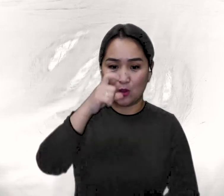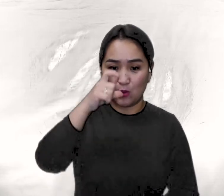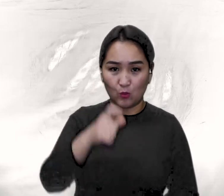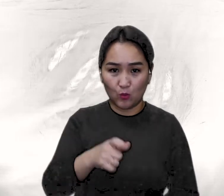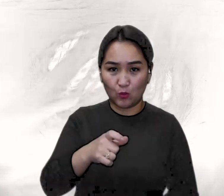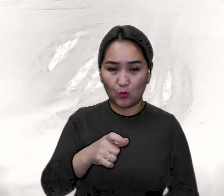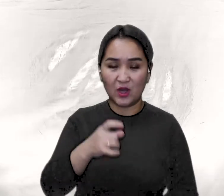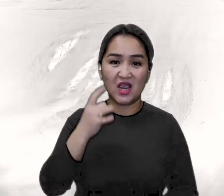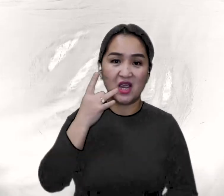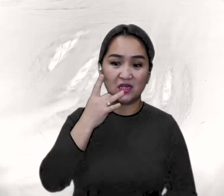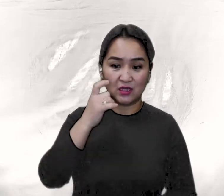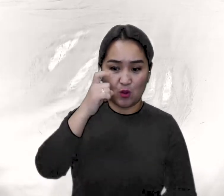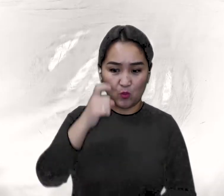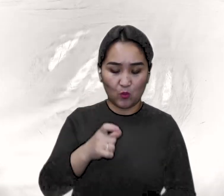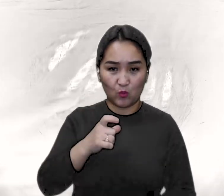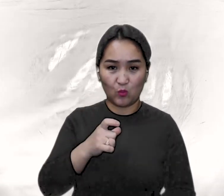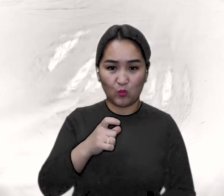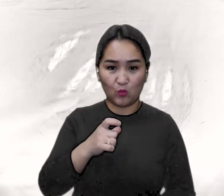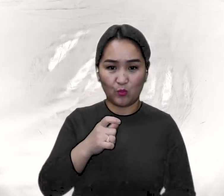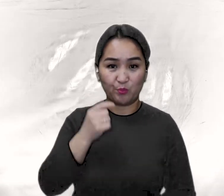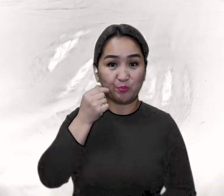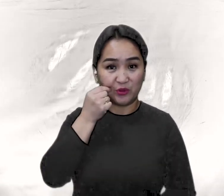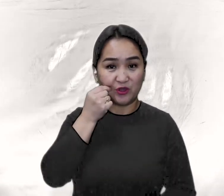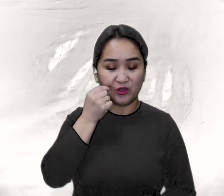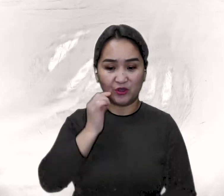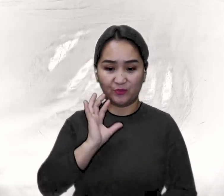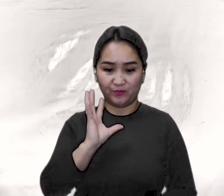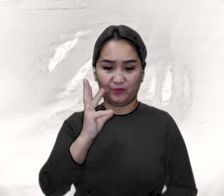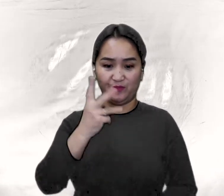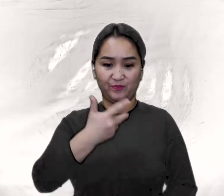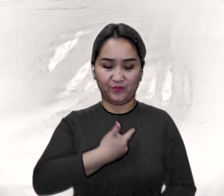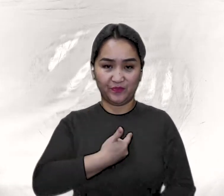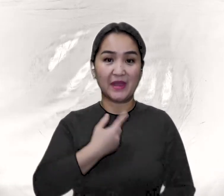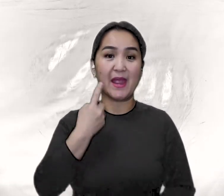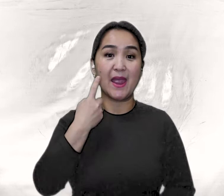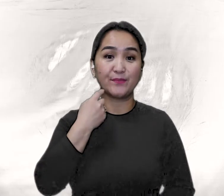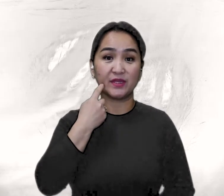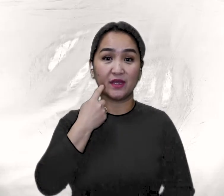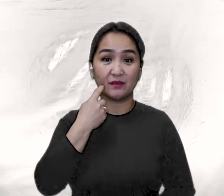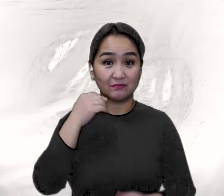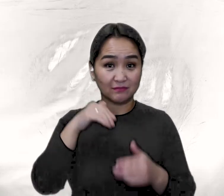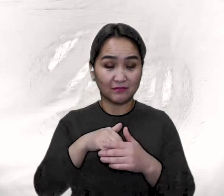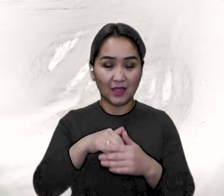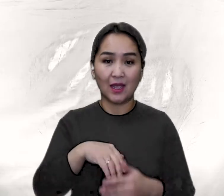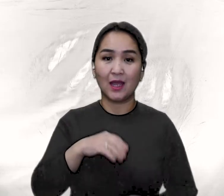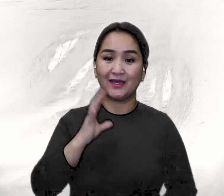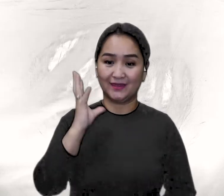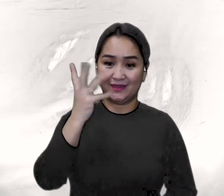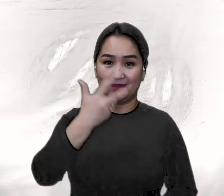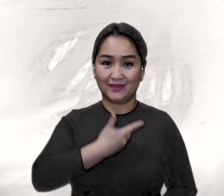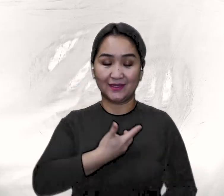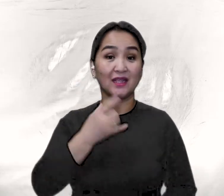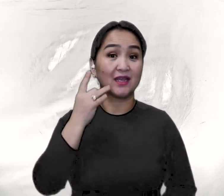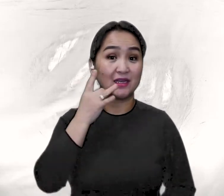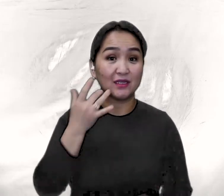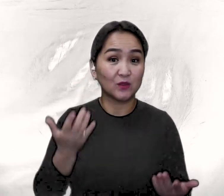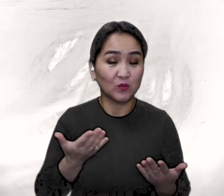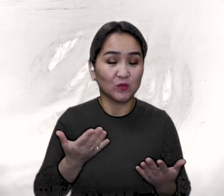байжгаад эмэгтэй болоод үздэг гэсэн ойлголтоор хүлээж авдаг. тэгтэл трансгендер эрэгтэй нь болохоор эсэргээрээ